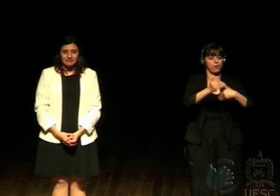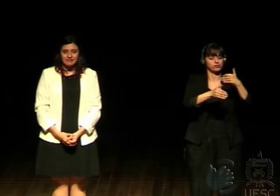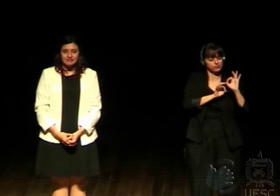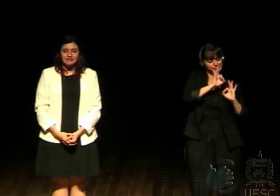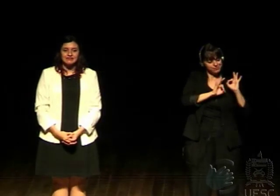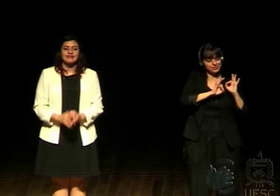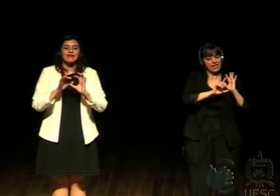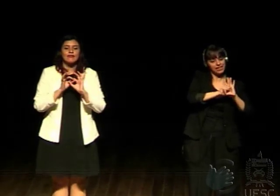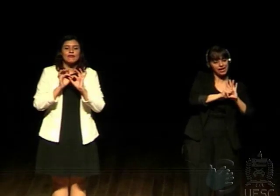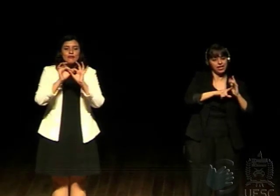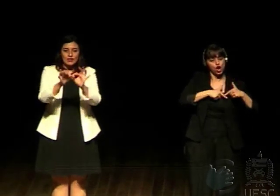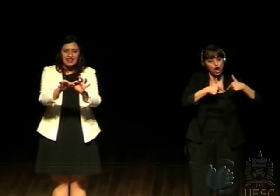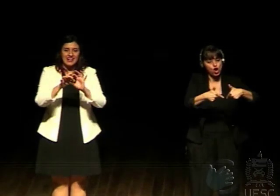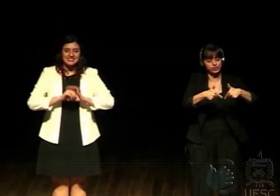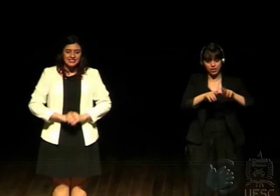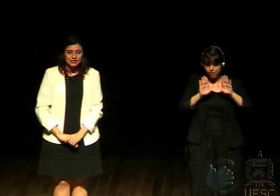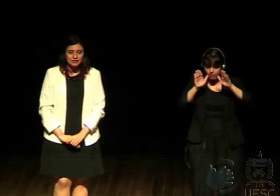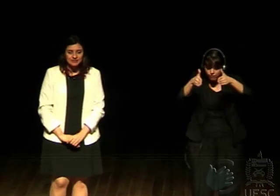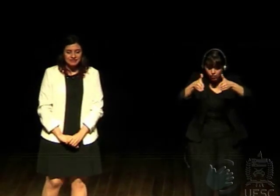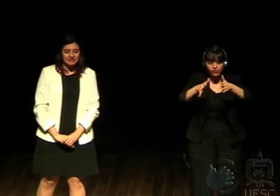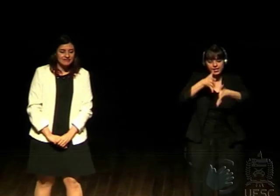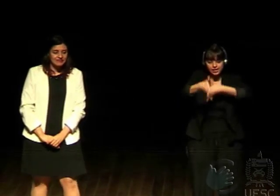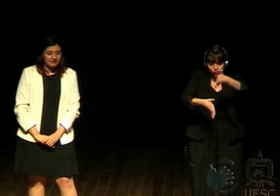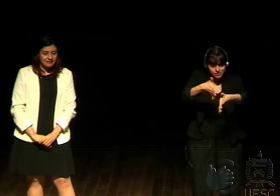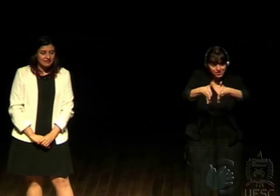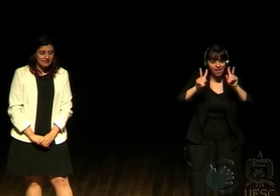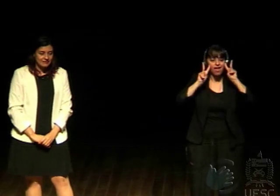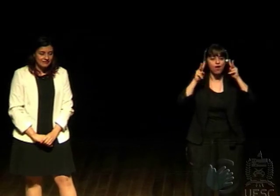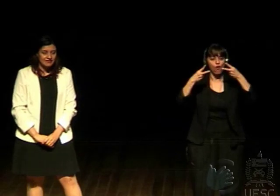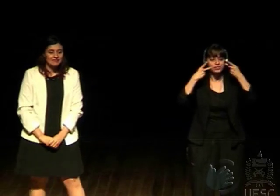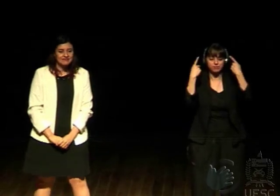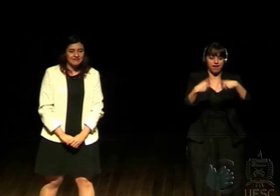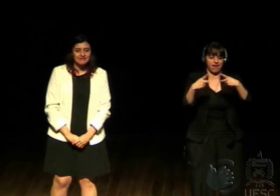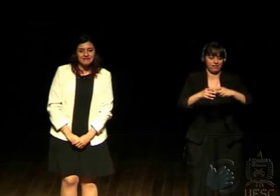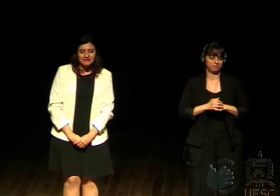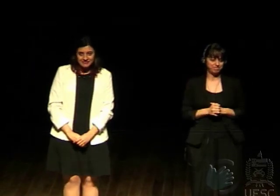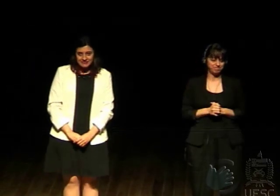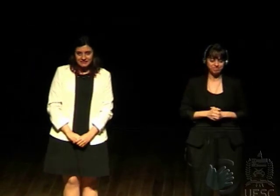pensando, digamos, por la lucha de la lengua de señas y de su reconocimiento. Muchas gracias.